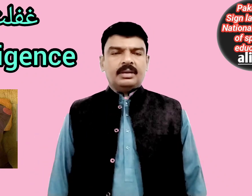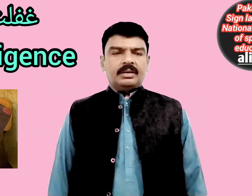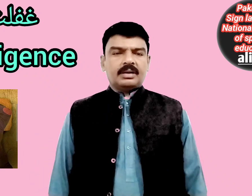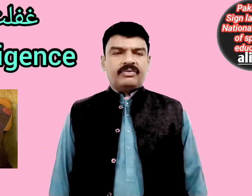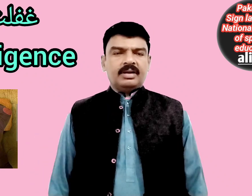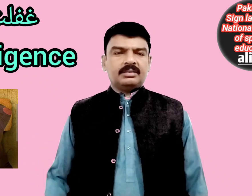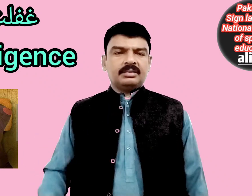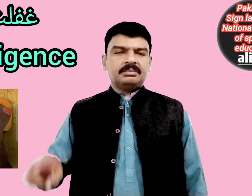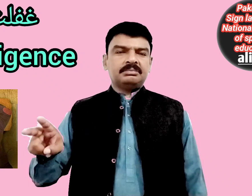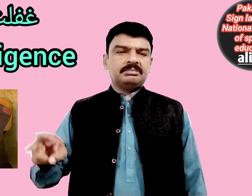غفلت